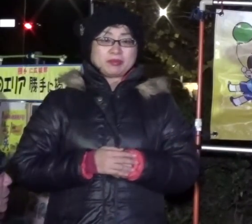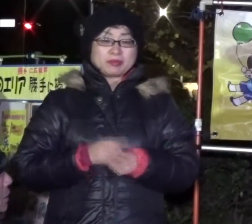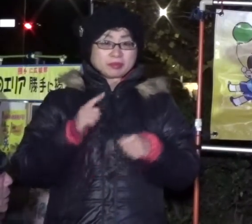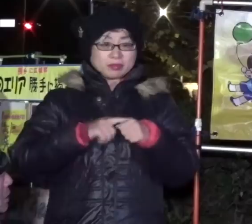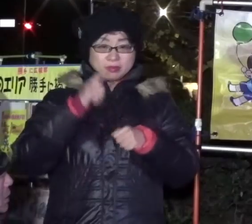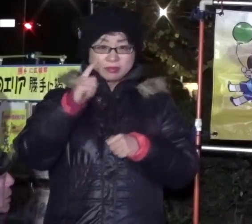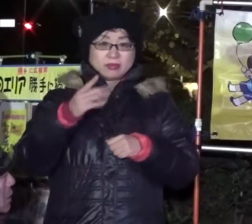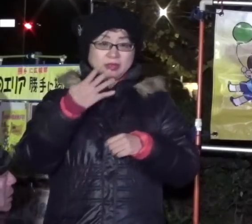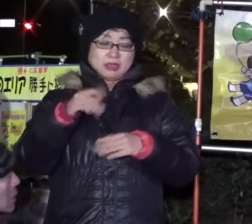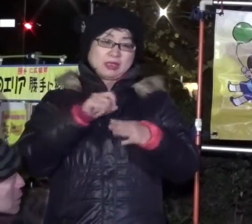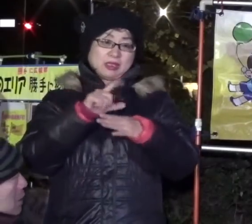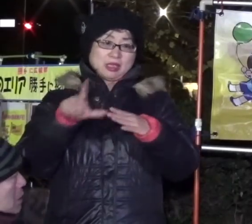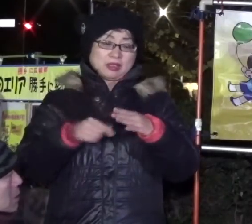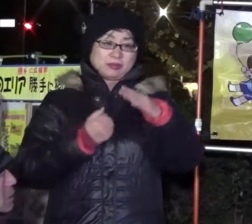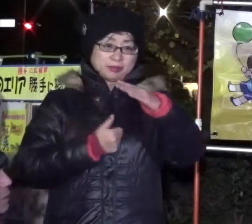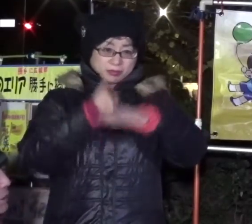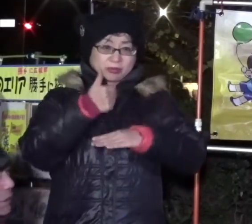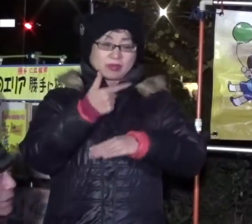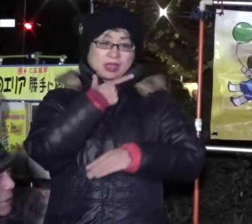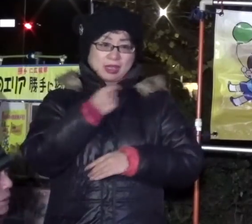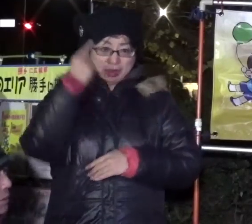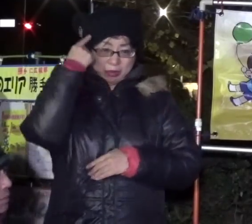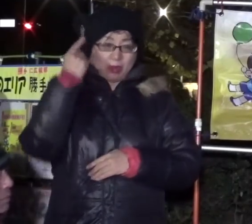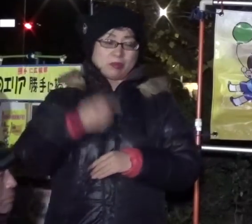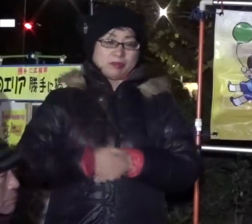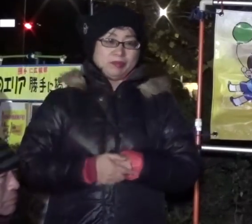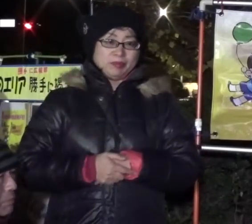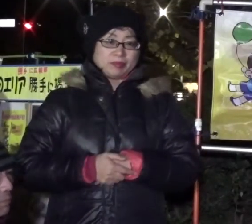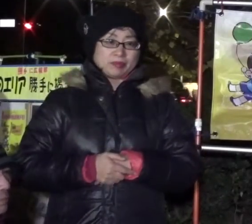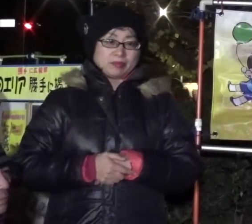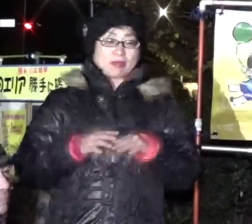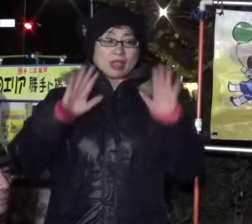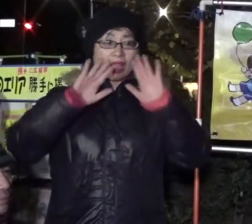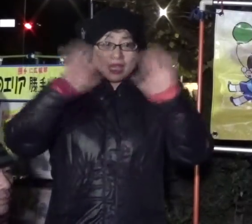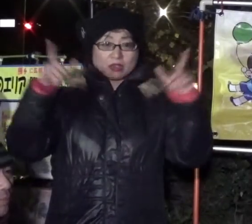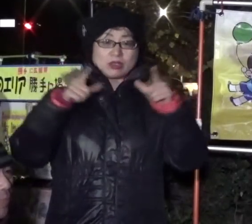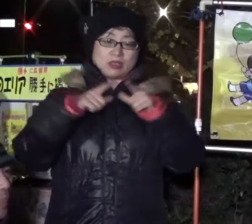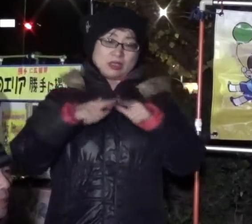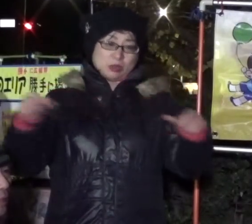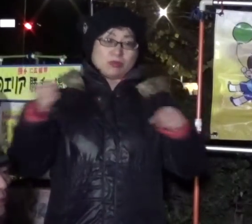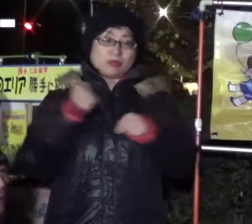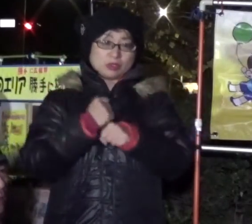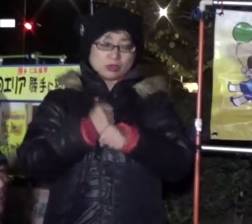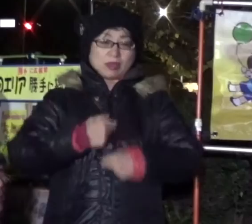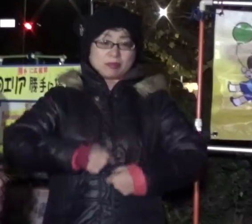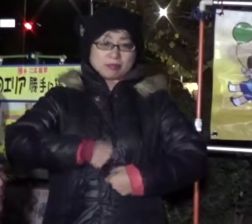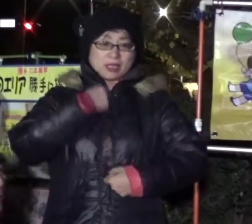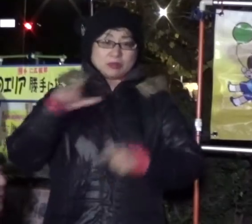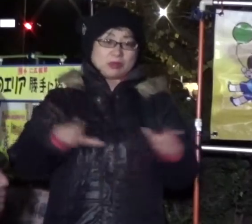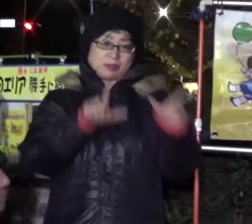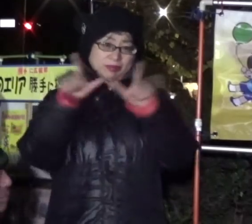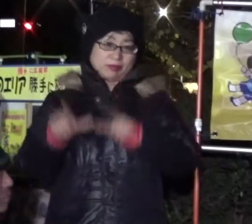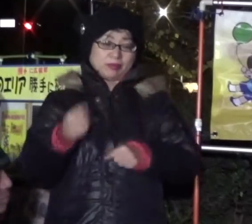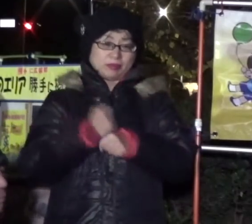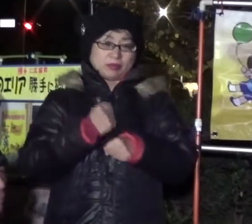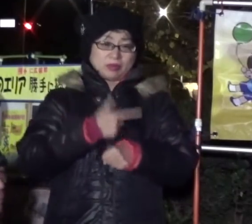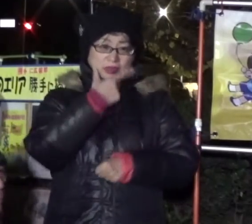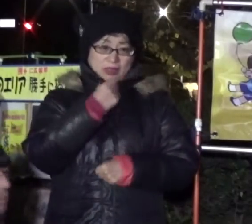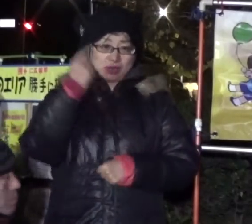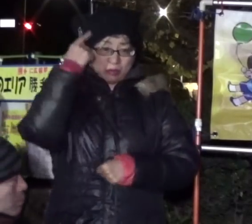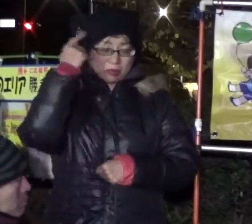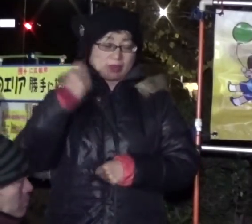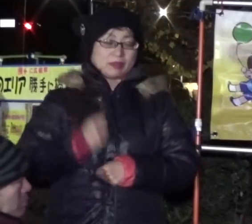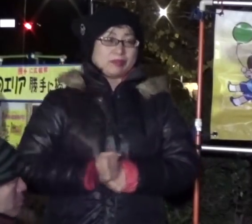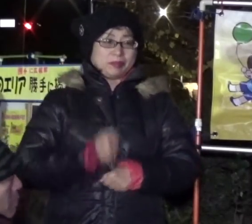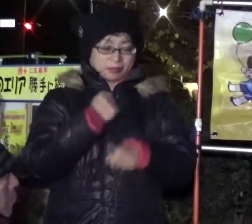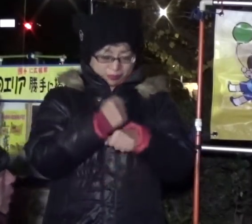ので、皆さんと共に本当に明るい日本を作ってまともな社会を作っていきたいと思います。今日はお疲れ様